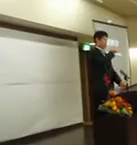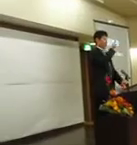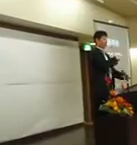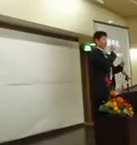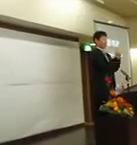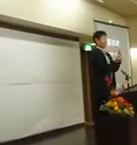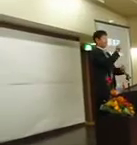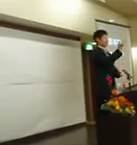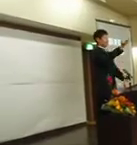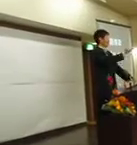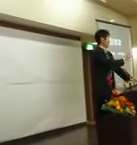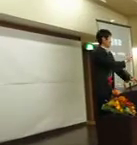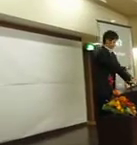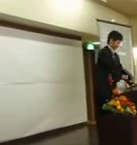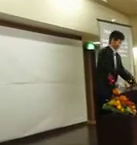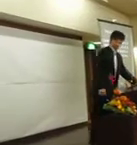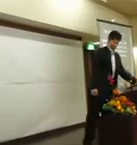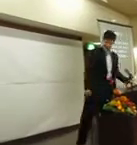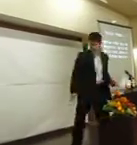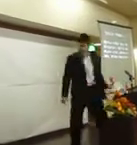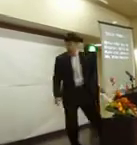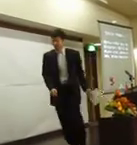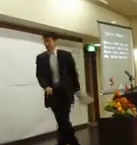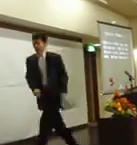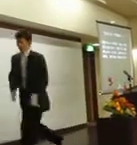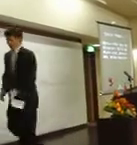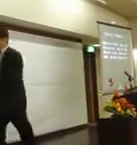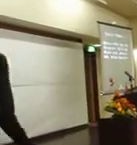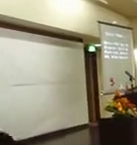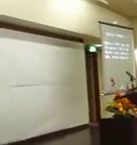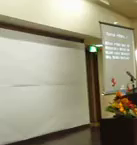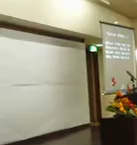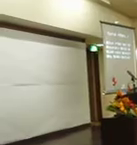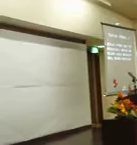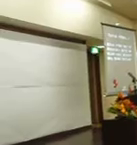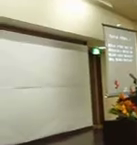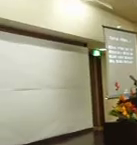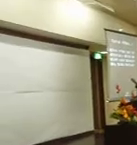郵便番号川野姉妹お願いいたします。